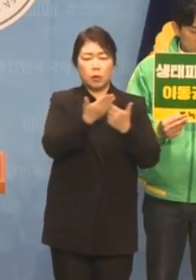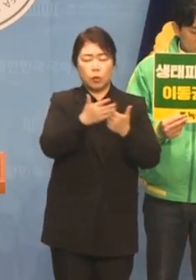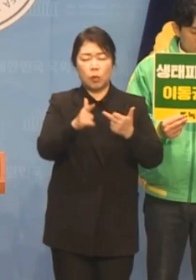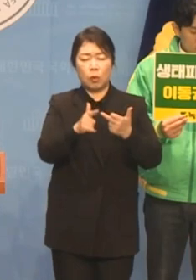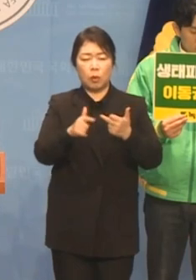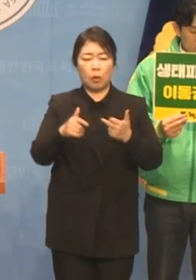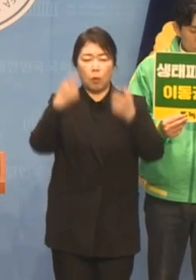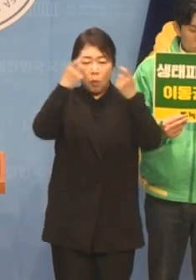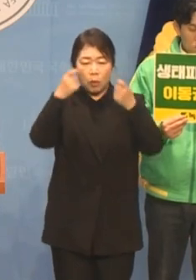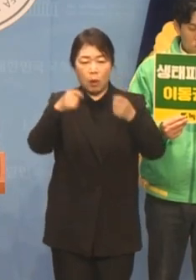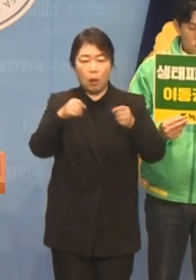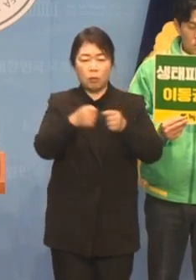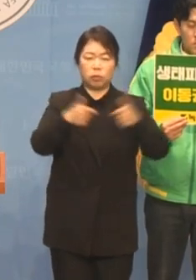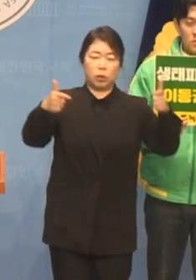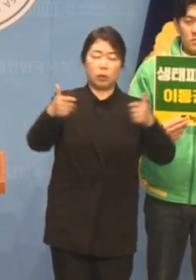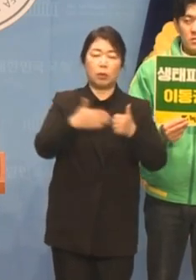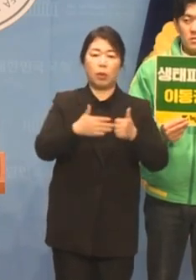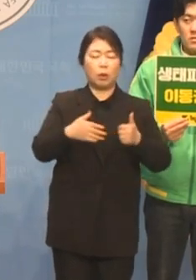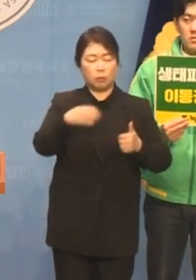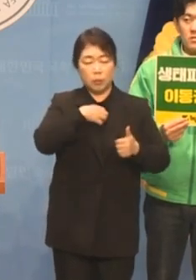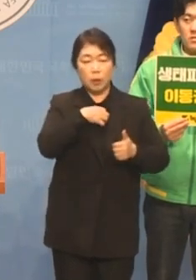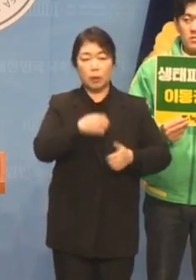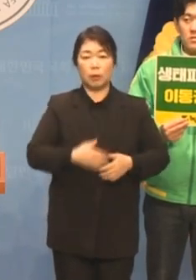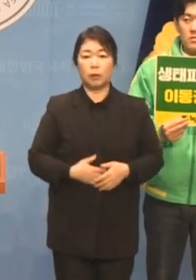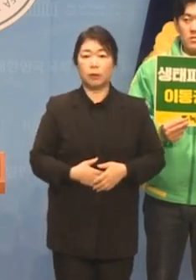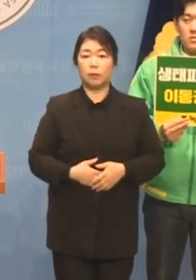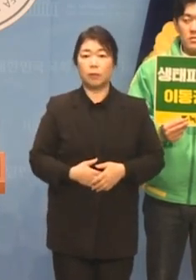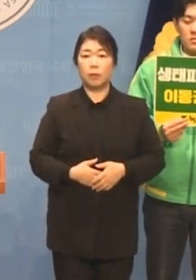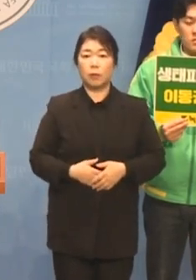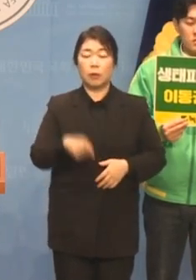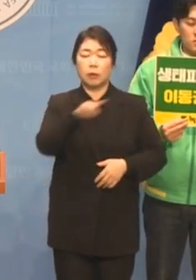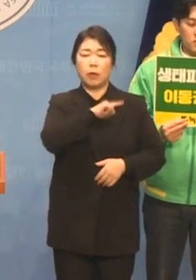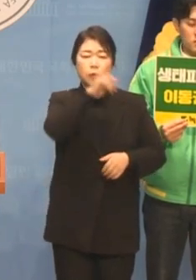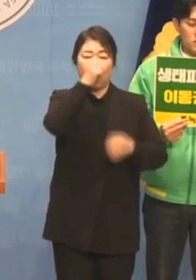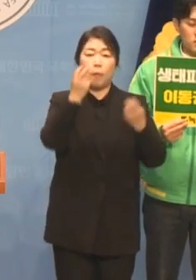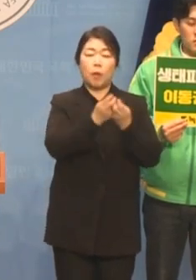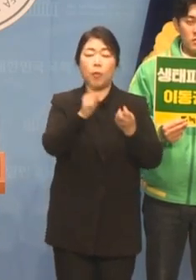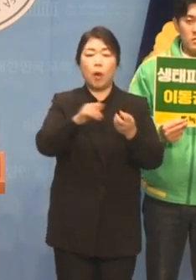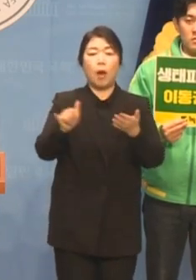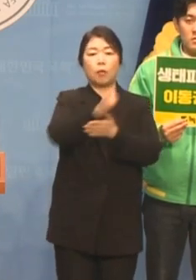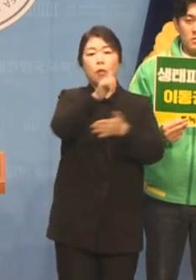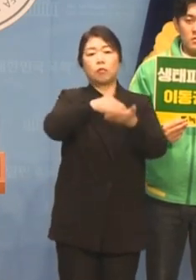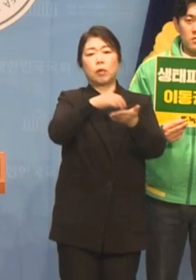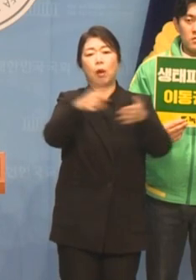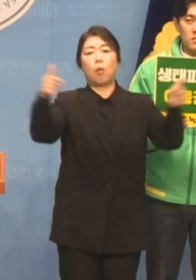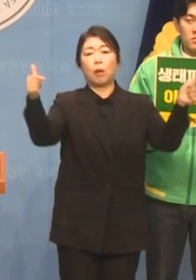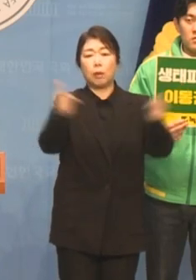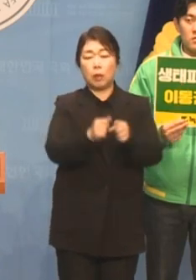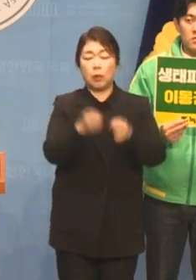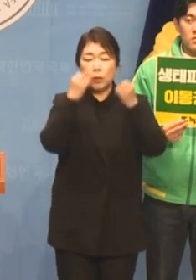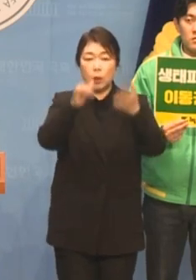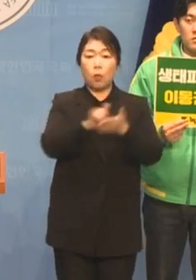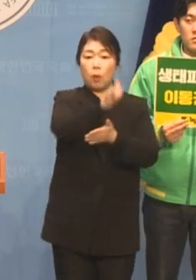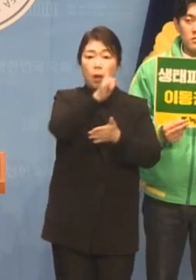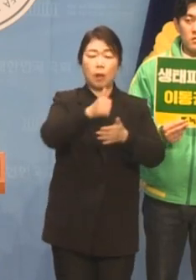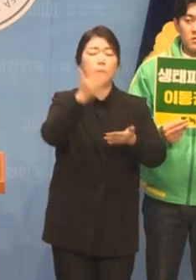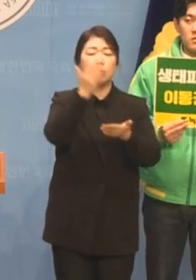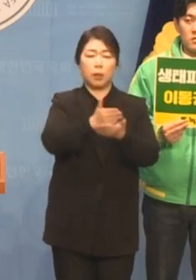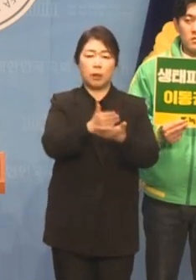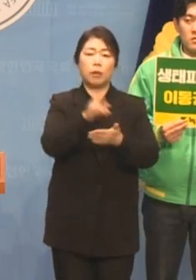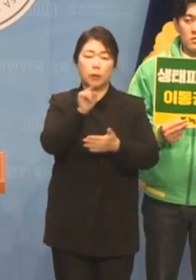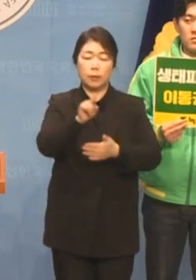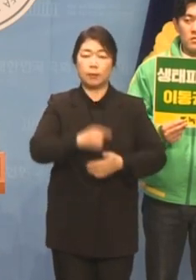있습니다 기후이기 시대에 가장 적극적인 대책 중 하나는 항공 수요를 관리하고 신규 공항을 짓지 않는